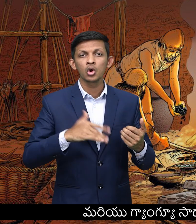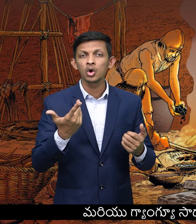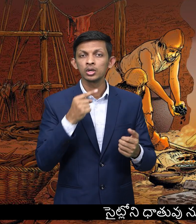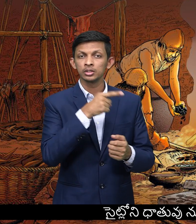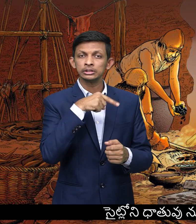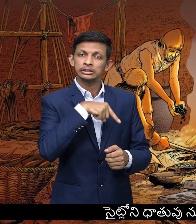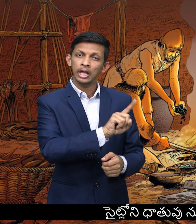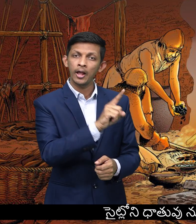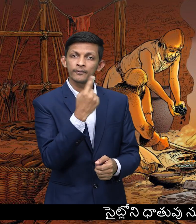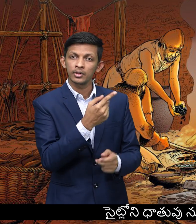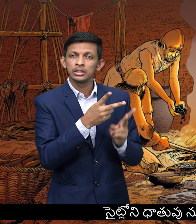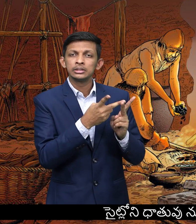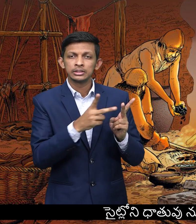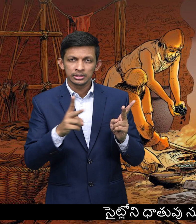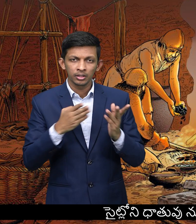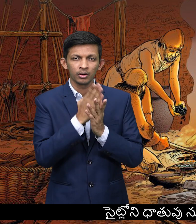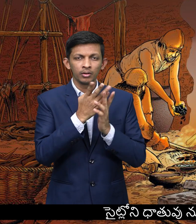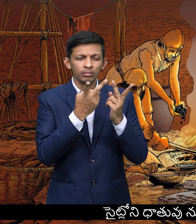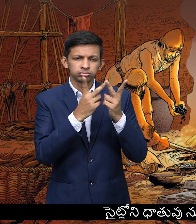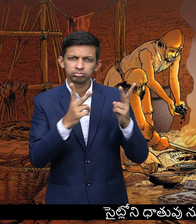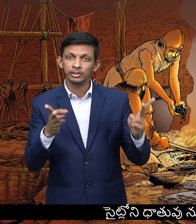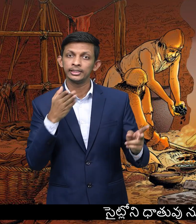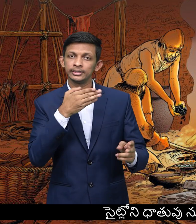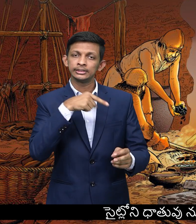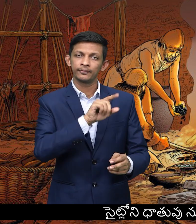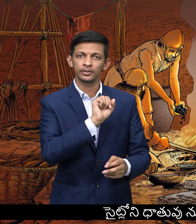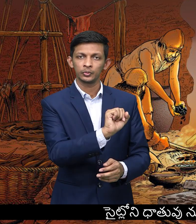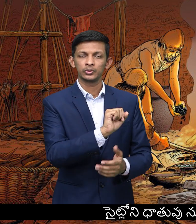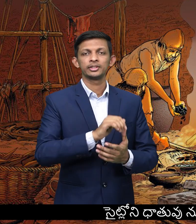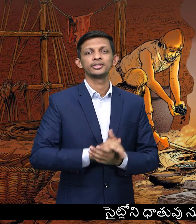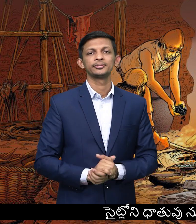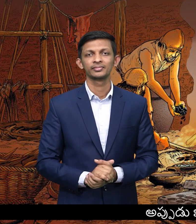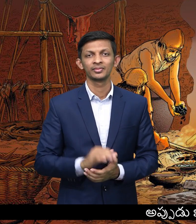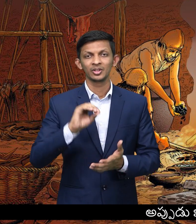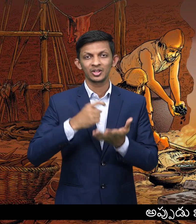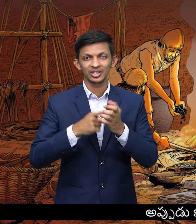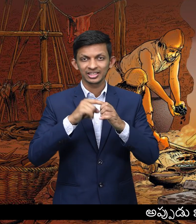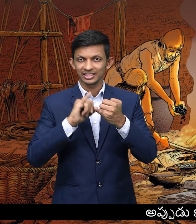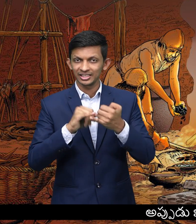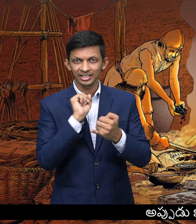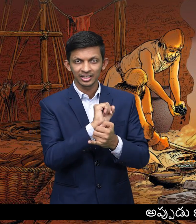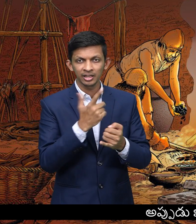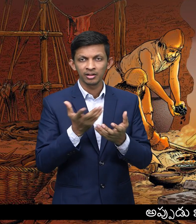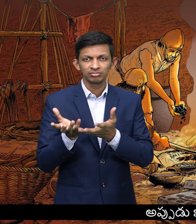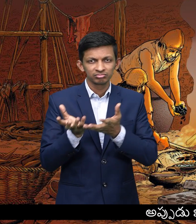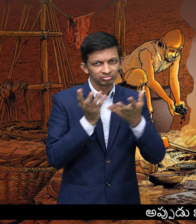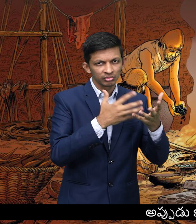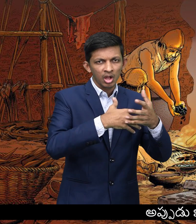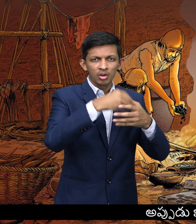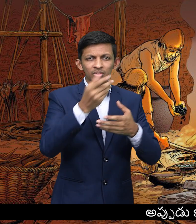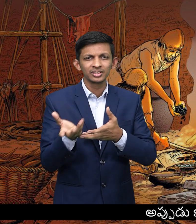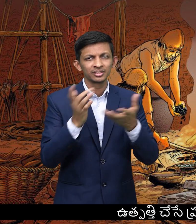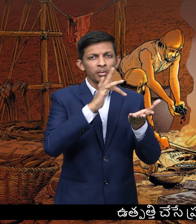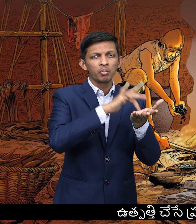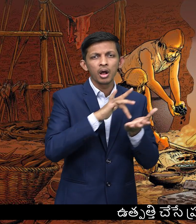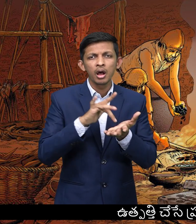ద్వారా సైట్లోని ధాతువు నుండి వేరుచేయబడుతుంది. అప్పుడు ఖనిజాలను